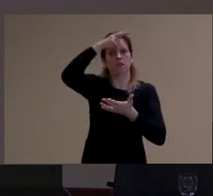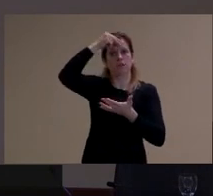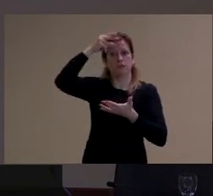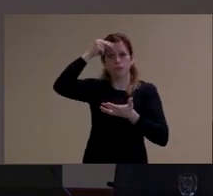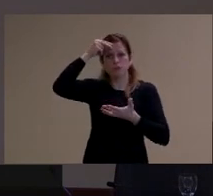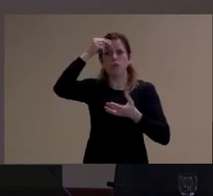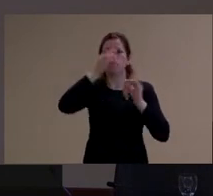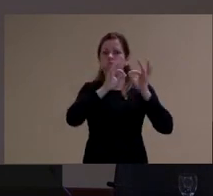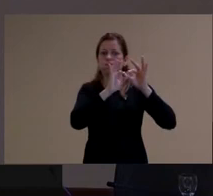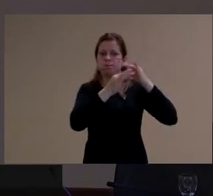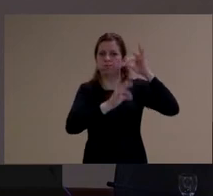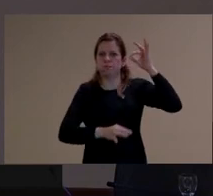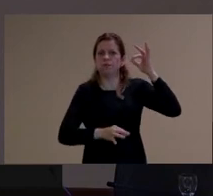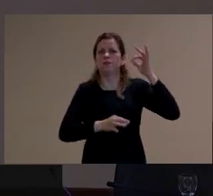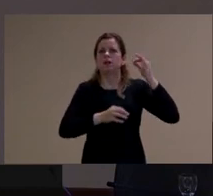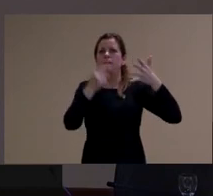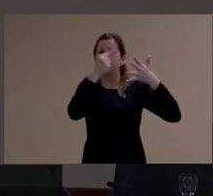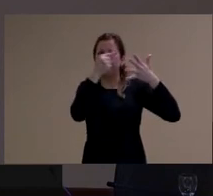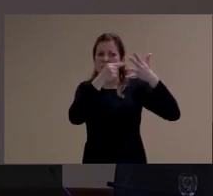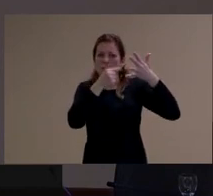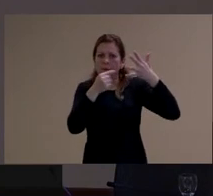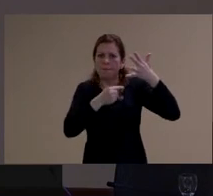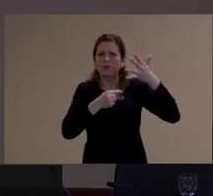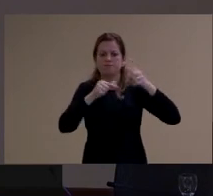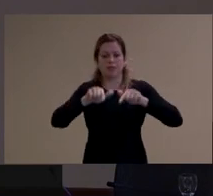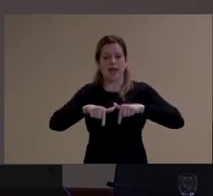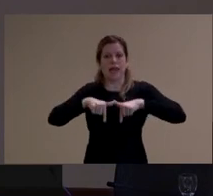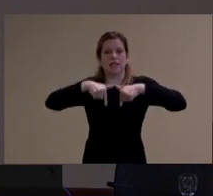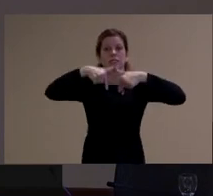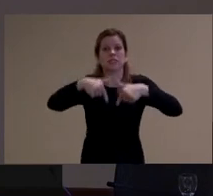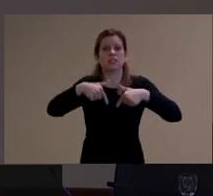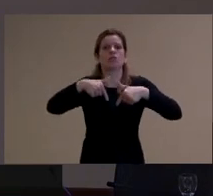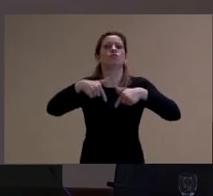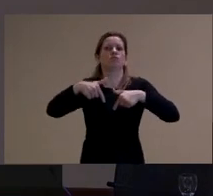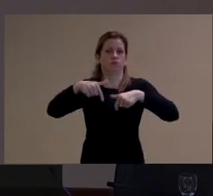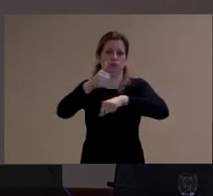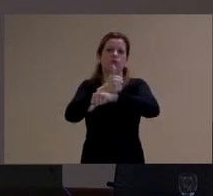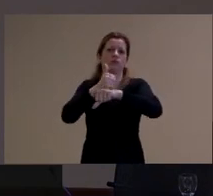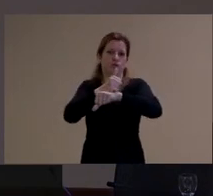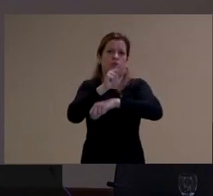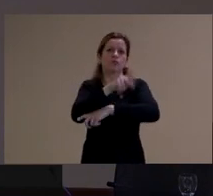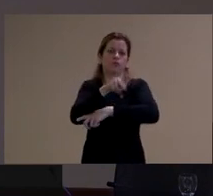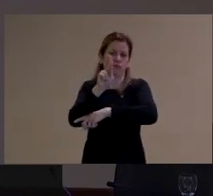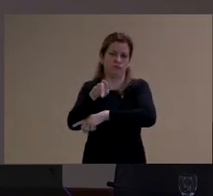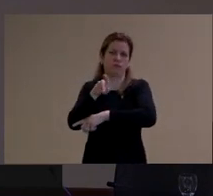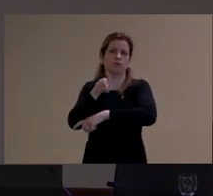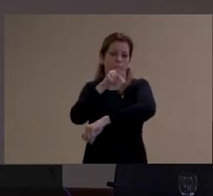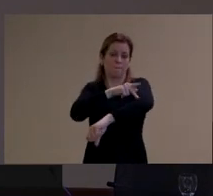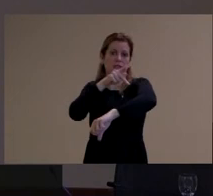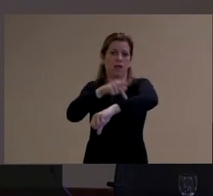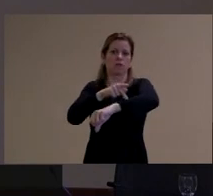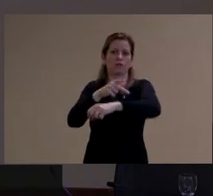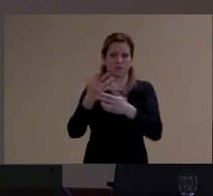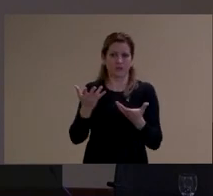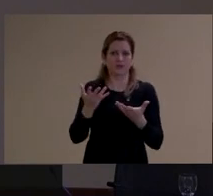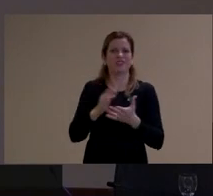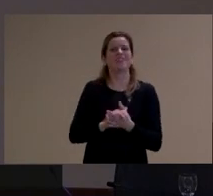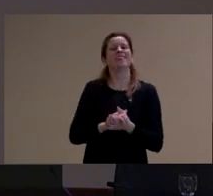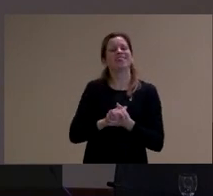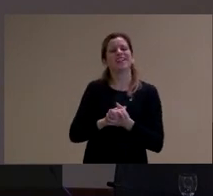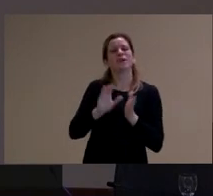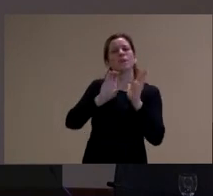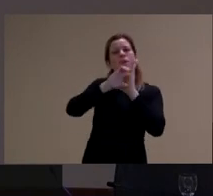muitas indicativos da da ação né Em cada núcleo da ação pedagógica a própria definição